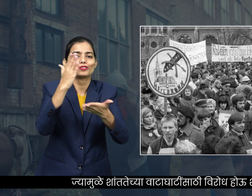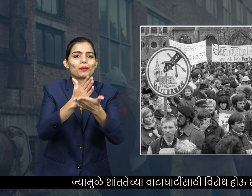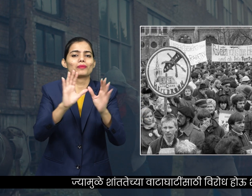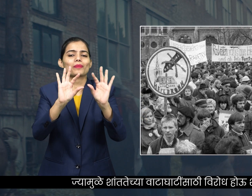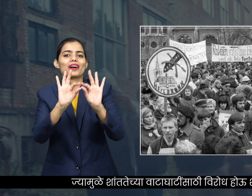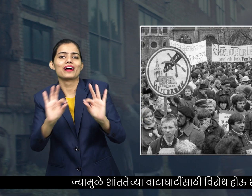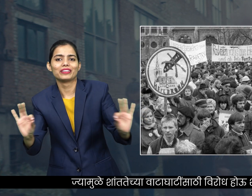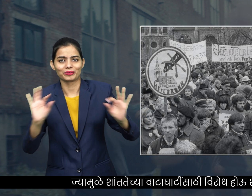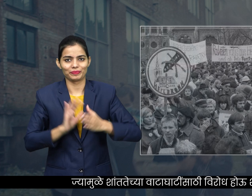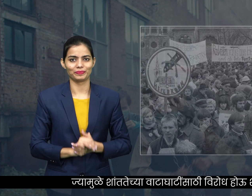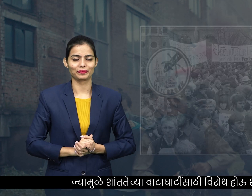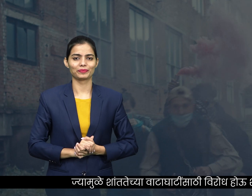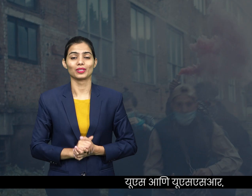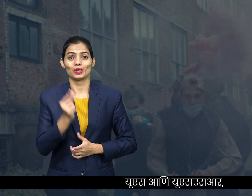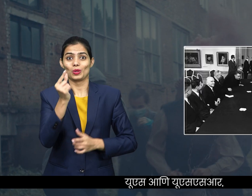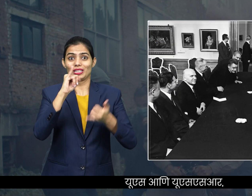शकतो.